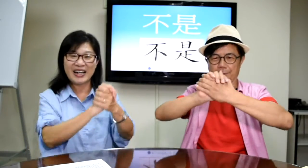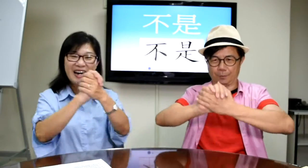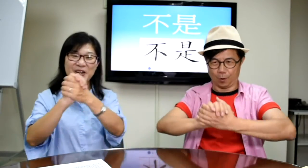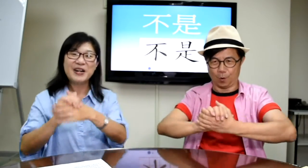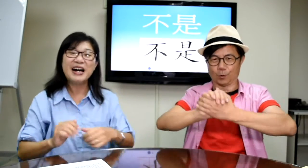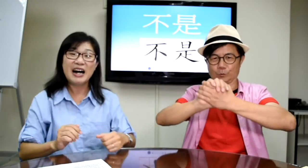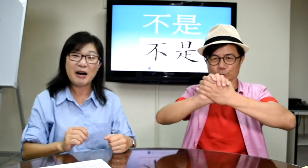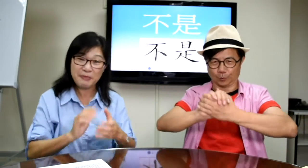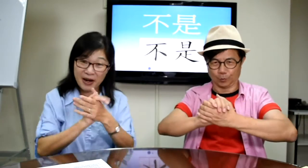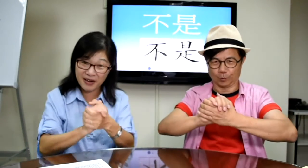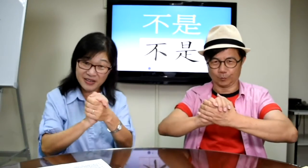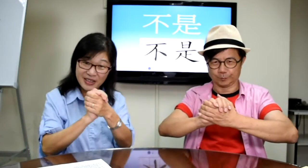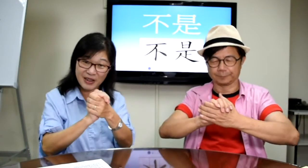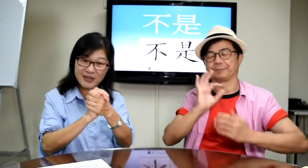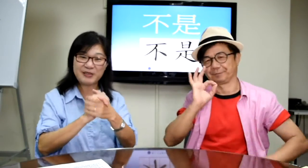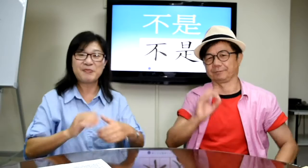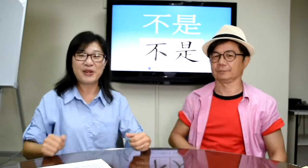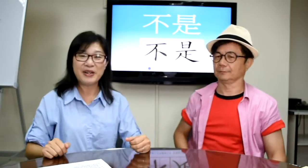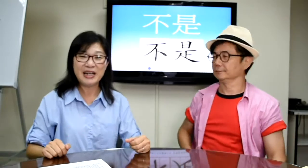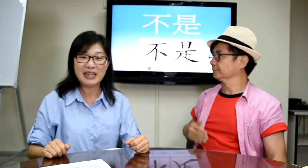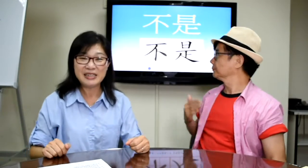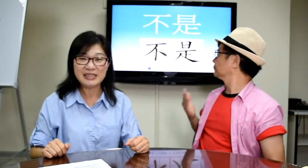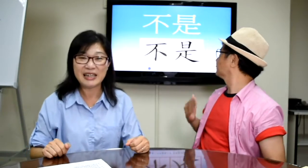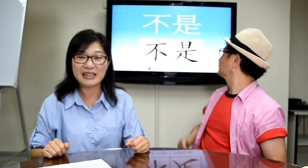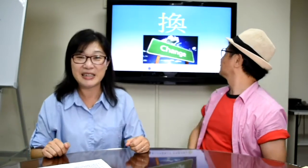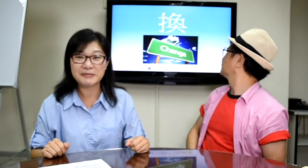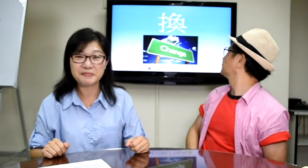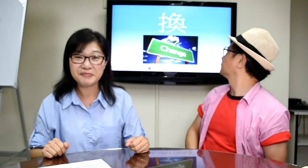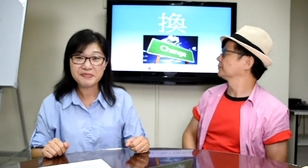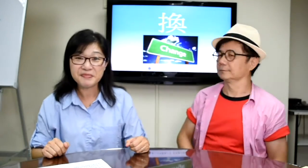摇，好，朋友 ，OK， 下一个，